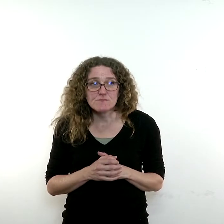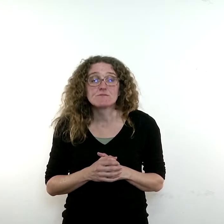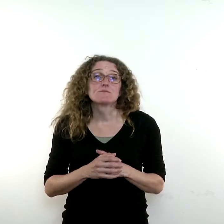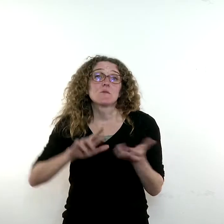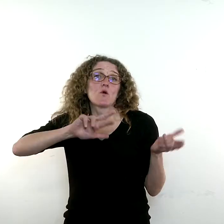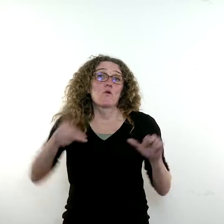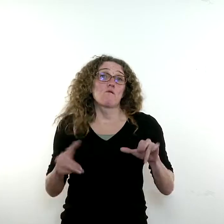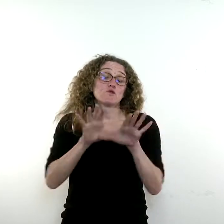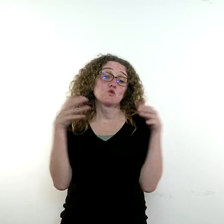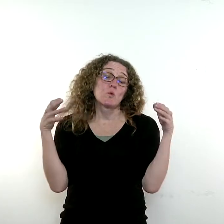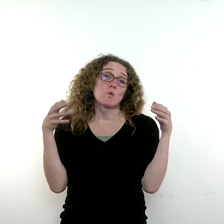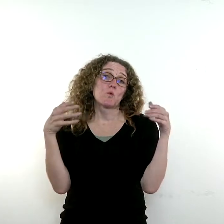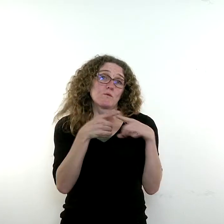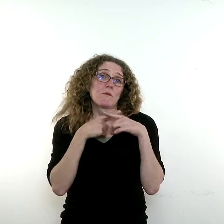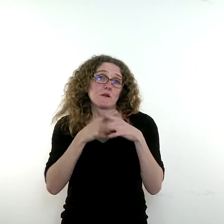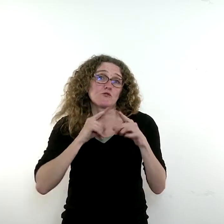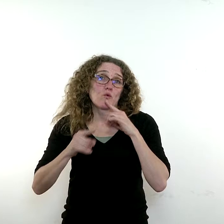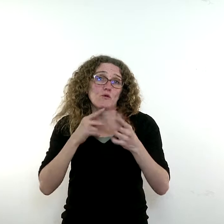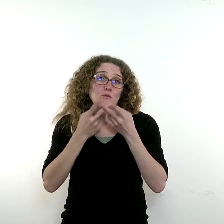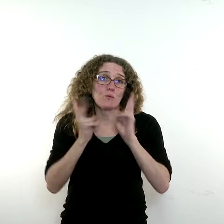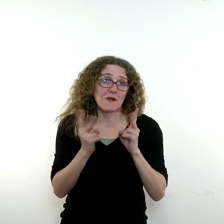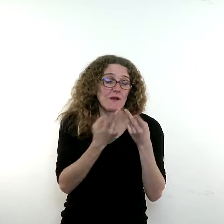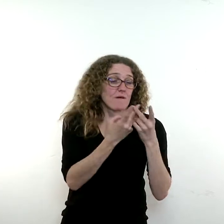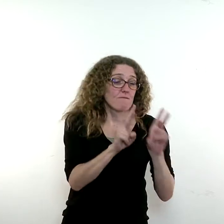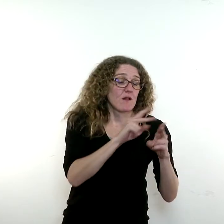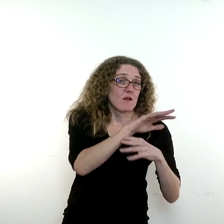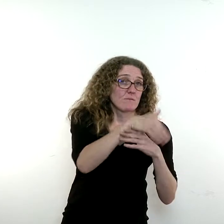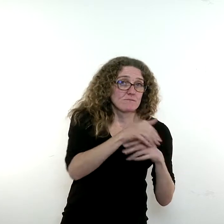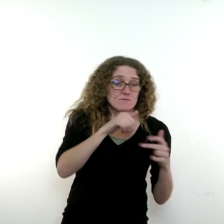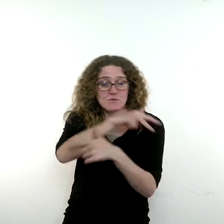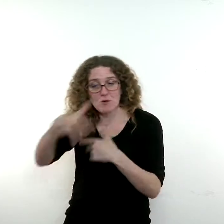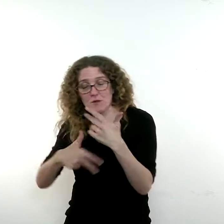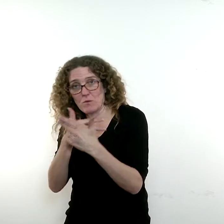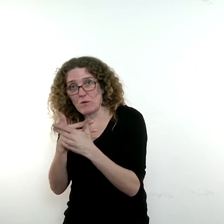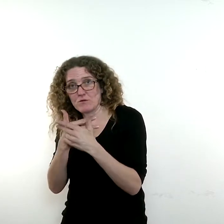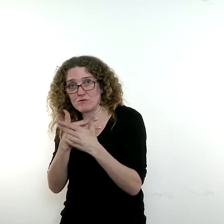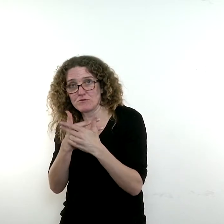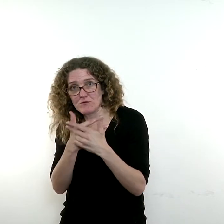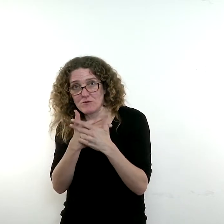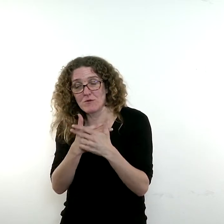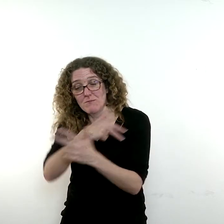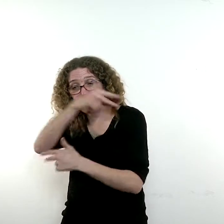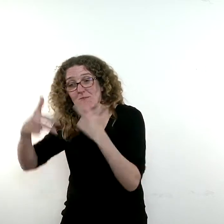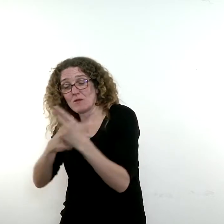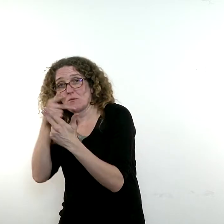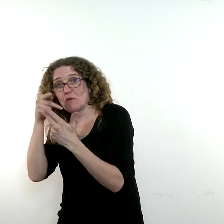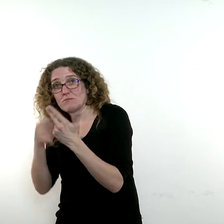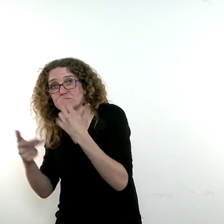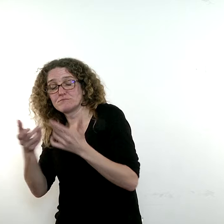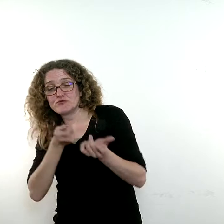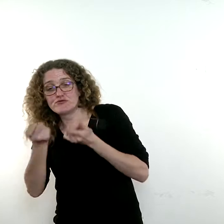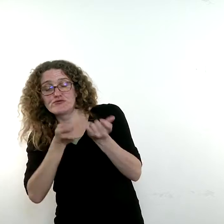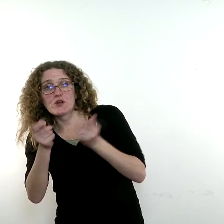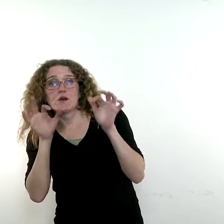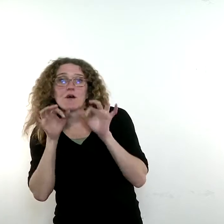commandes publiques entre la métropole et la ville ayant pour coordonnateur Montpellier Méditerranée Métropole pour la passation de marché